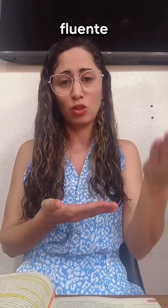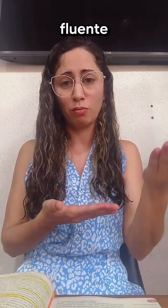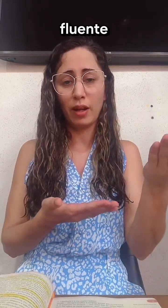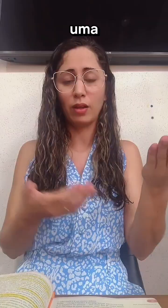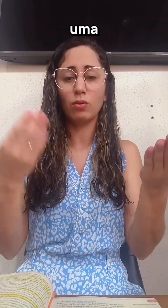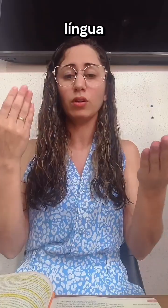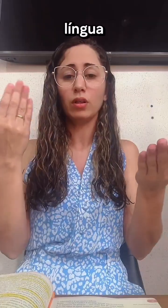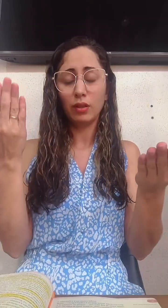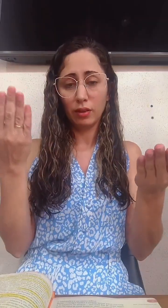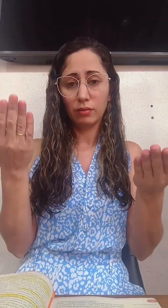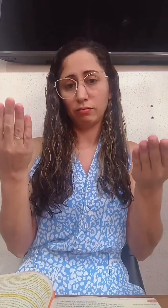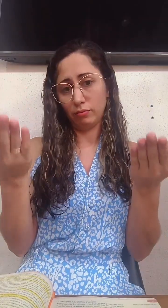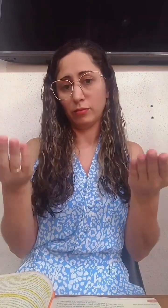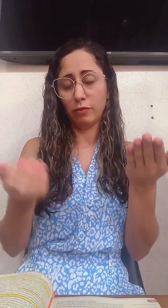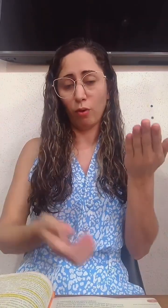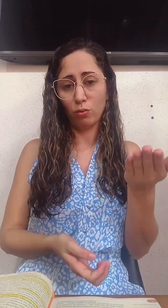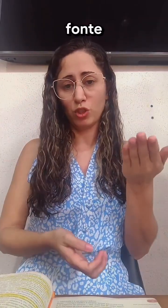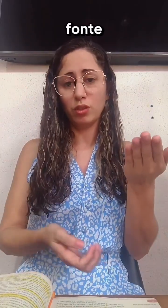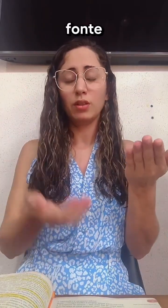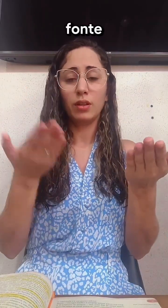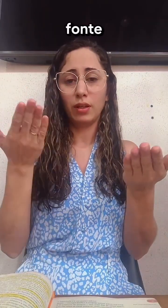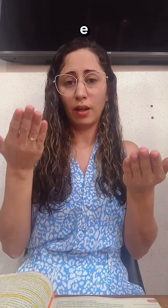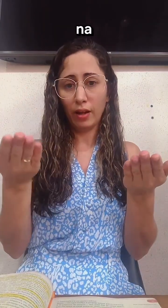em uma língua fonte e